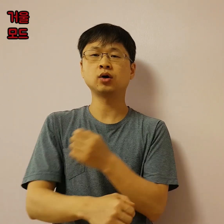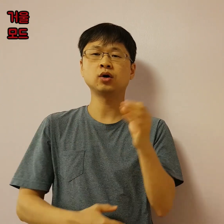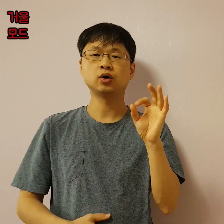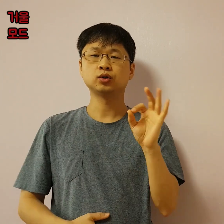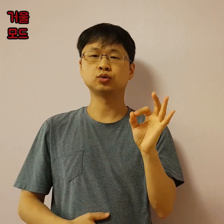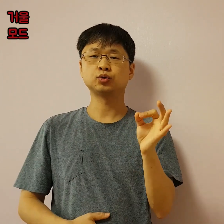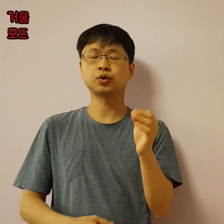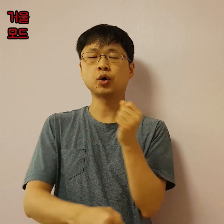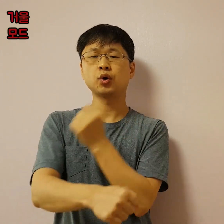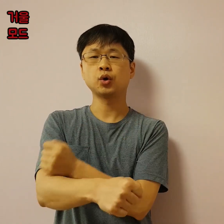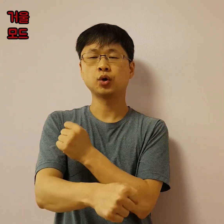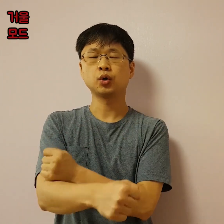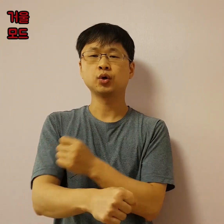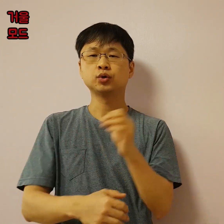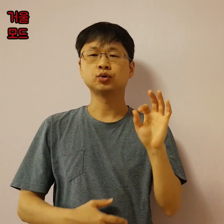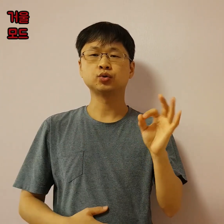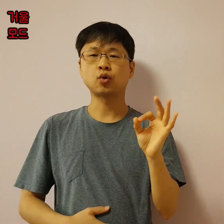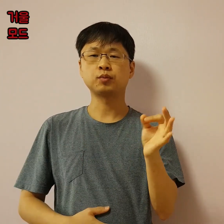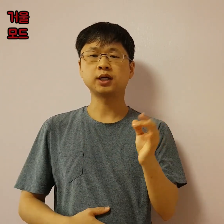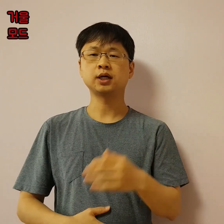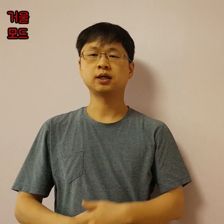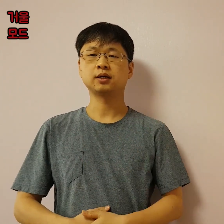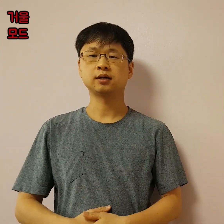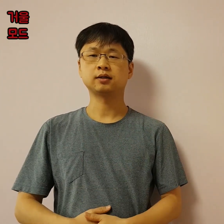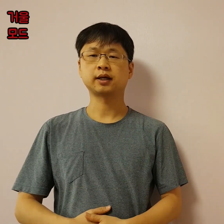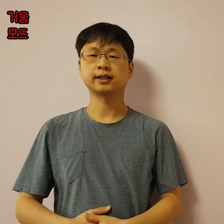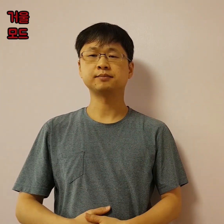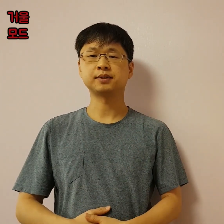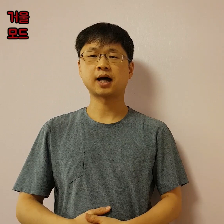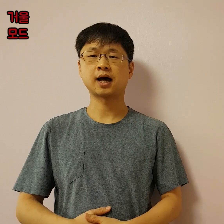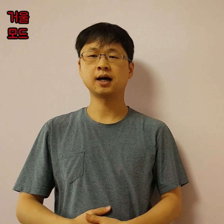되겠죠. 수수료, 수고비 되겠습니다.